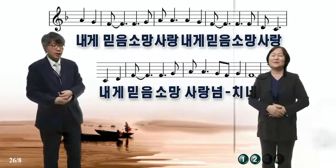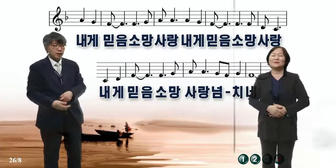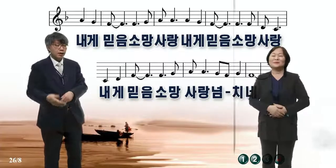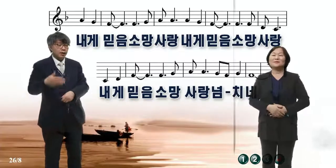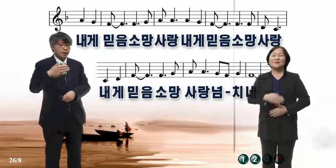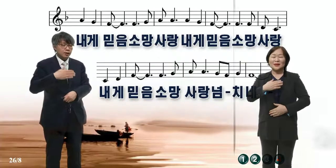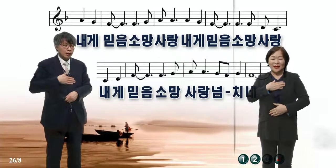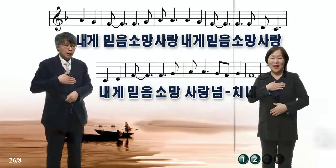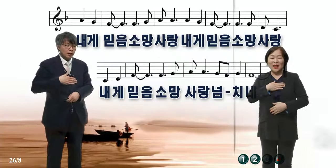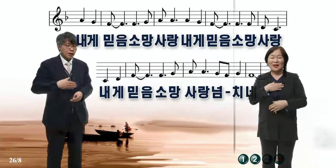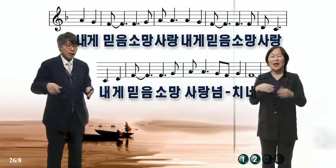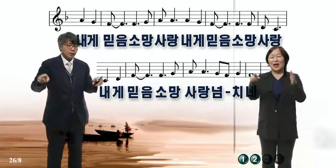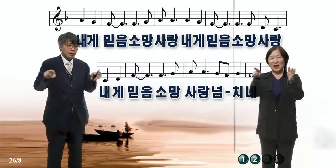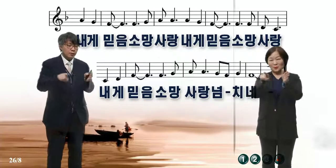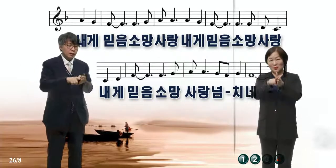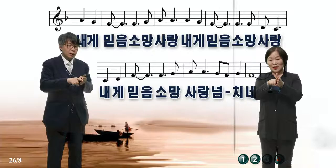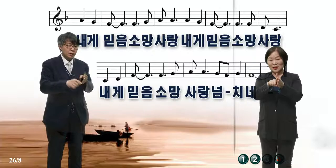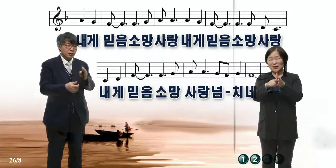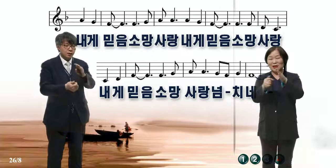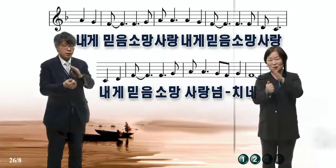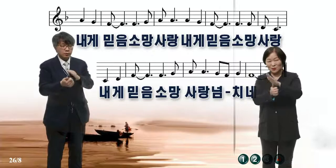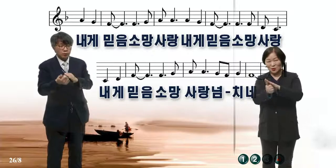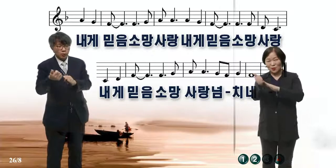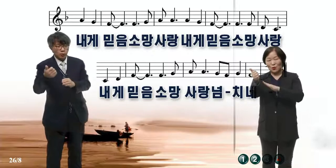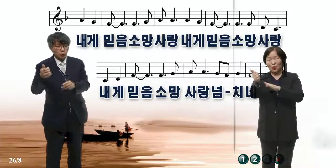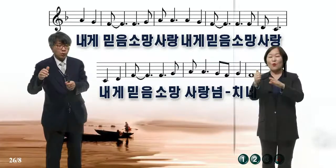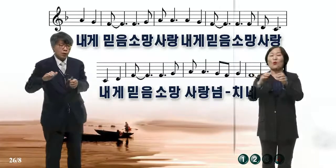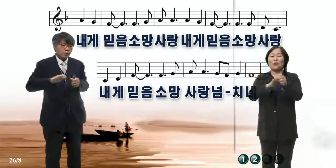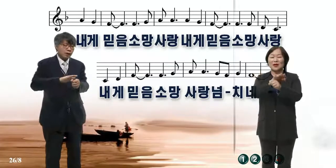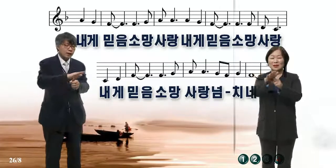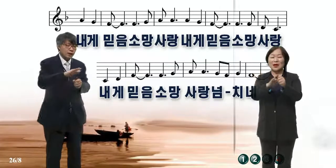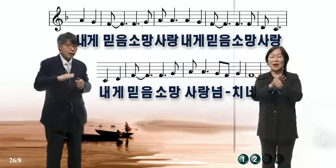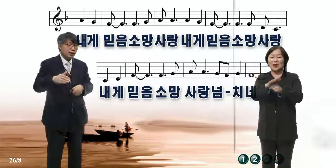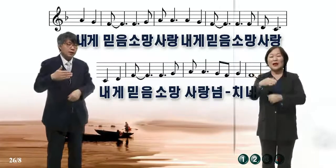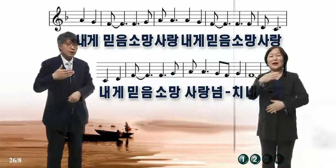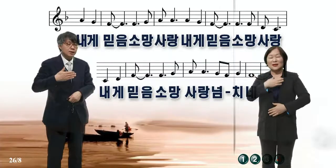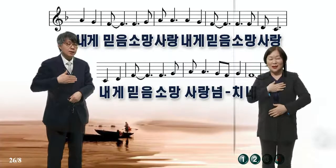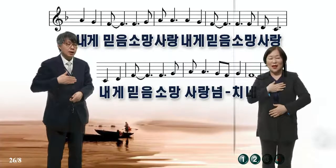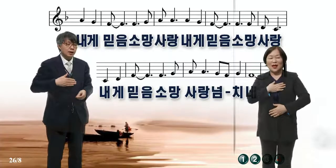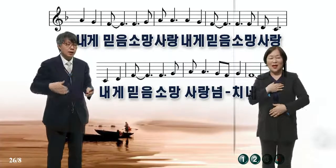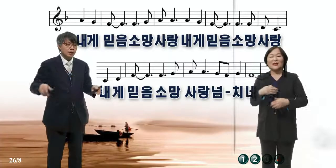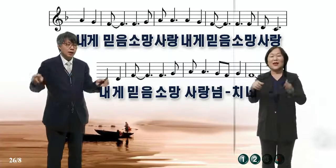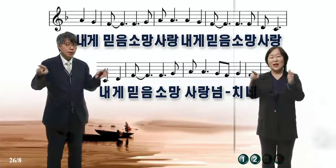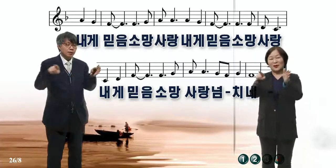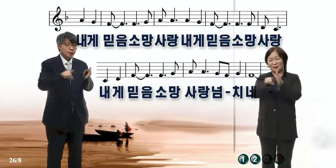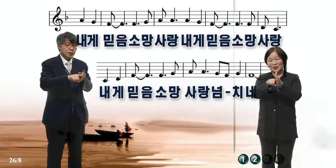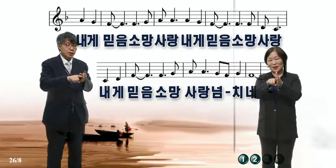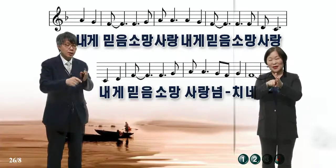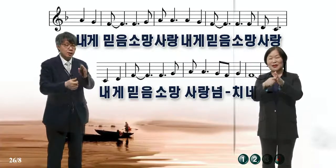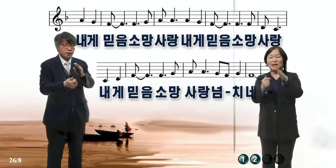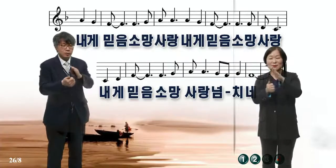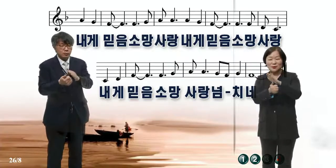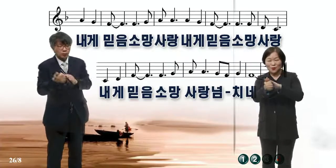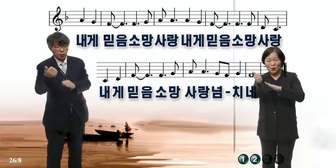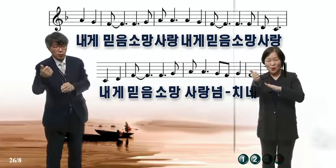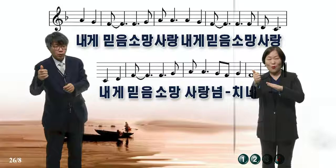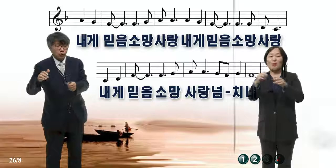넘치네. 내게 믿음 소망 사랑 내게 믿음